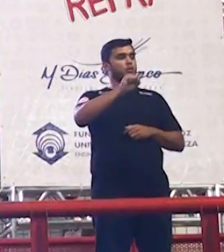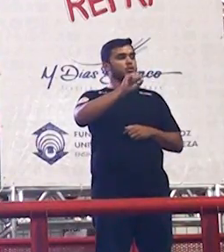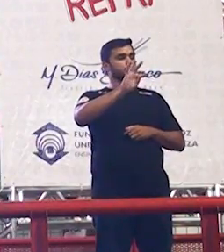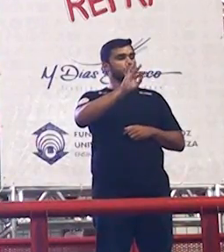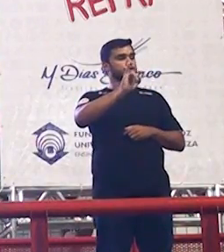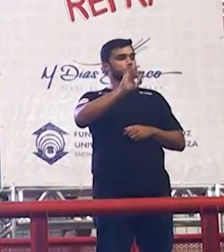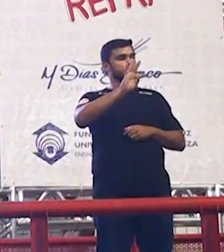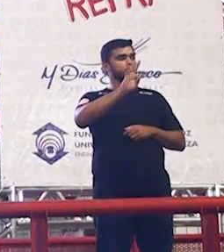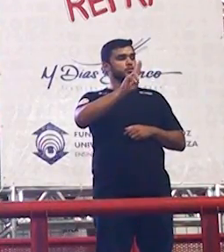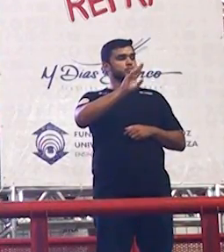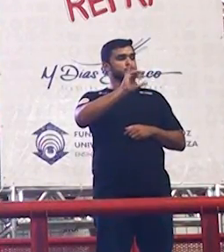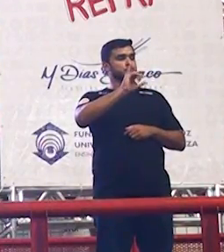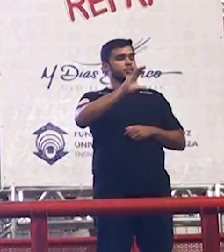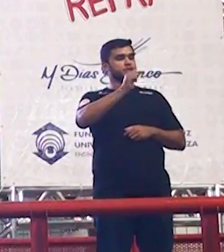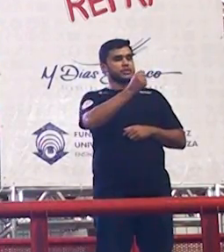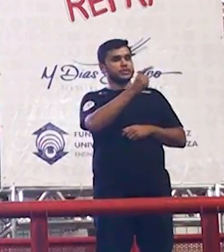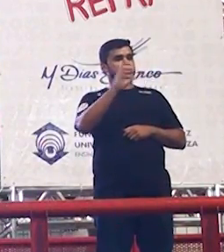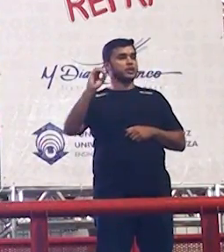Constituições.